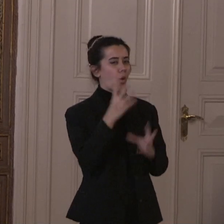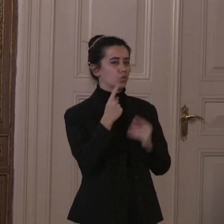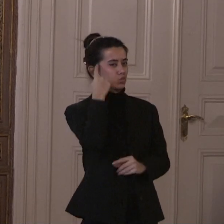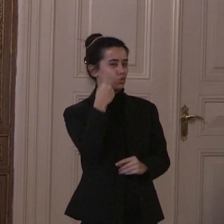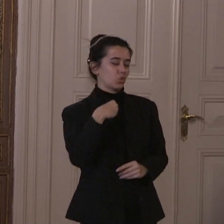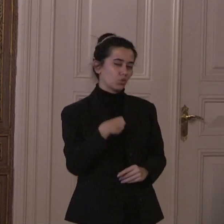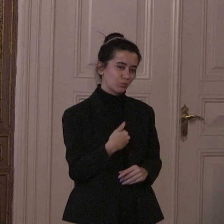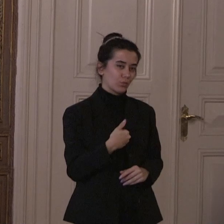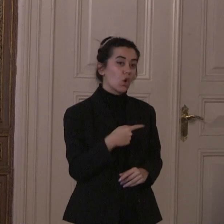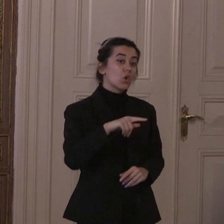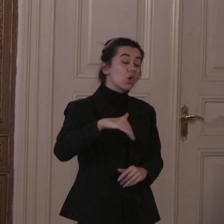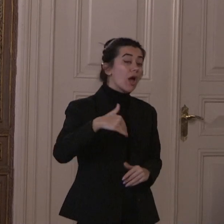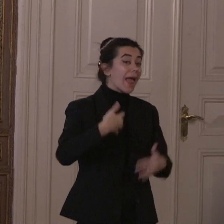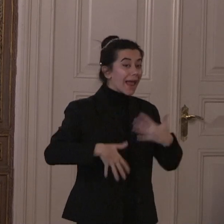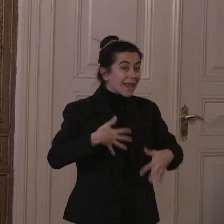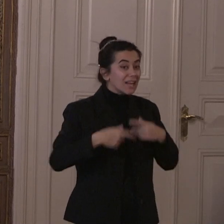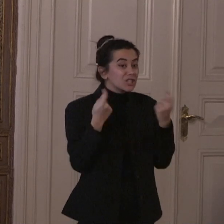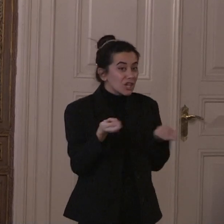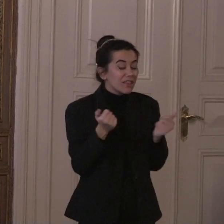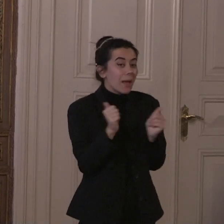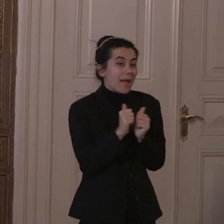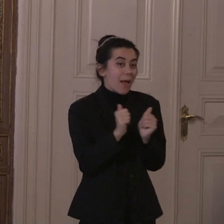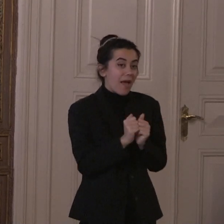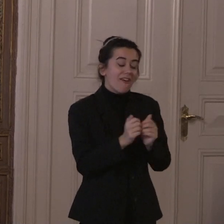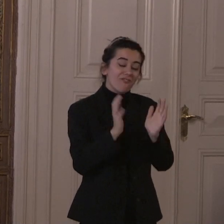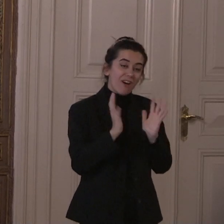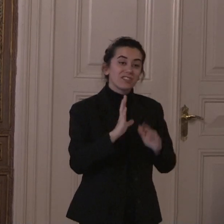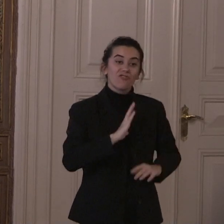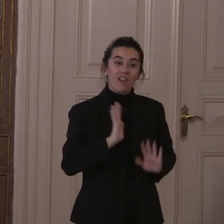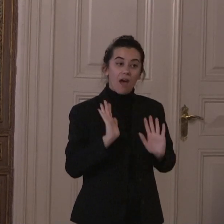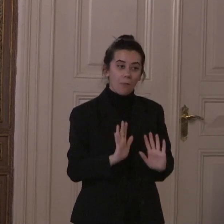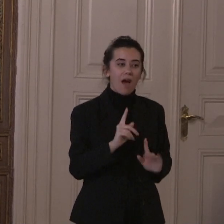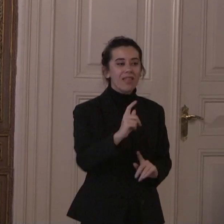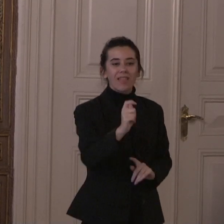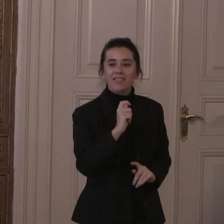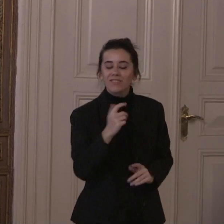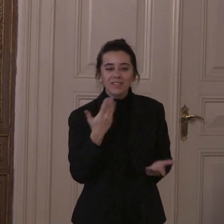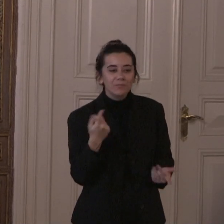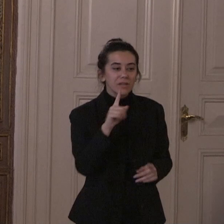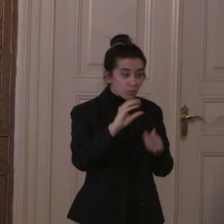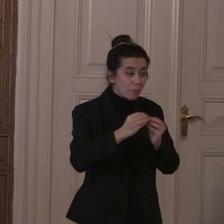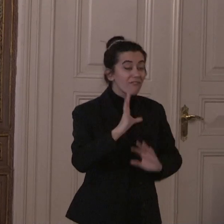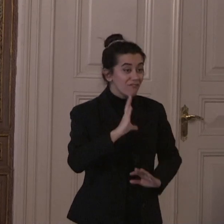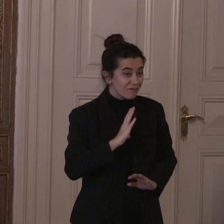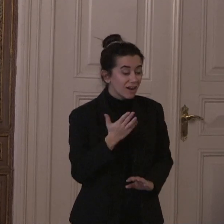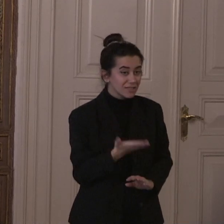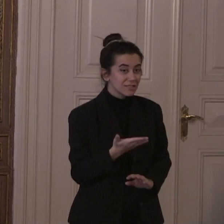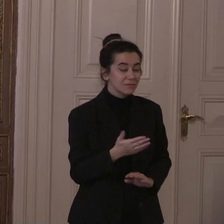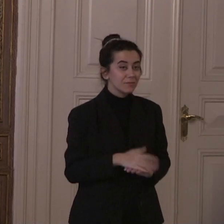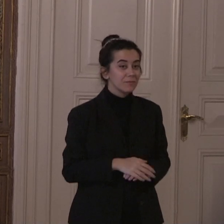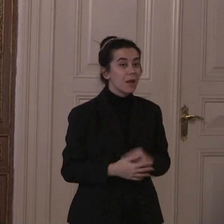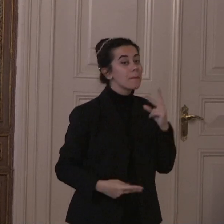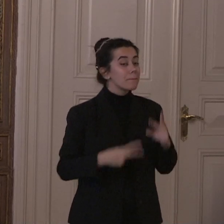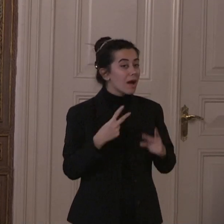engelli personelimizle çok iç içe çalışıyor dedik. Fakat şöyle teklifler geldi. Yani bir sorun olduğunda bazen